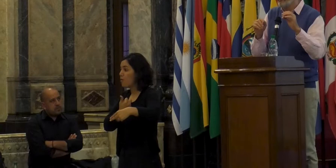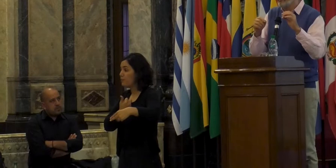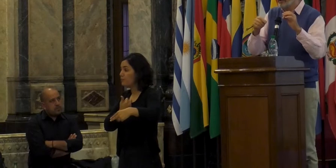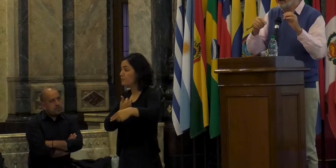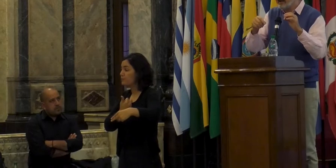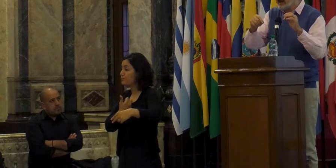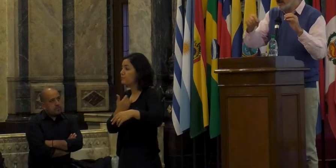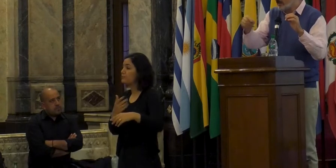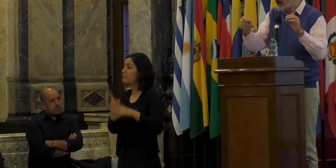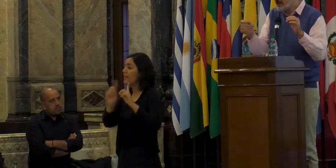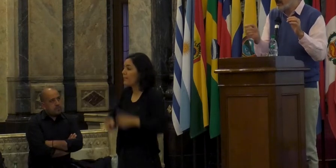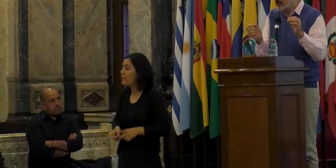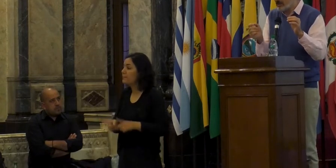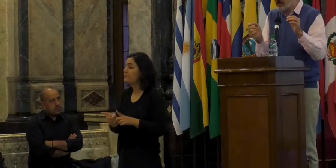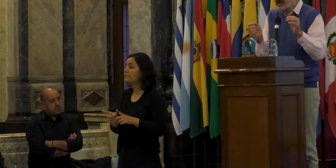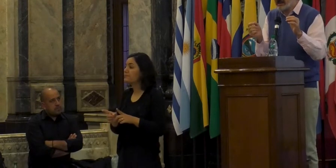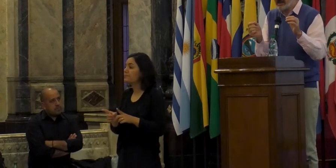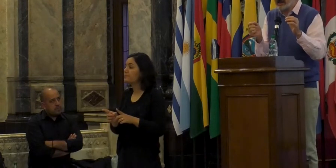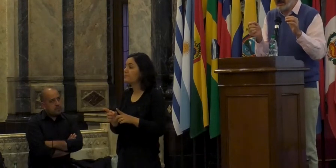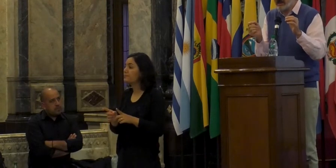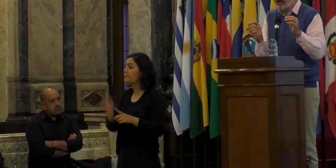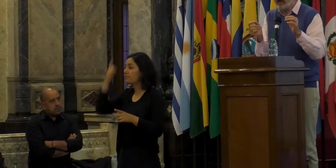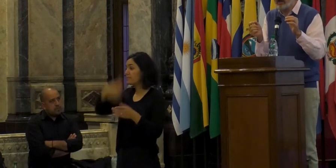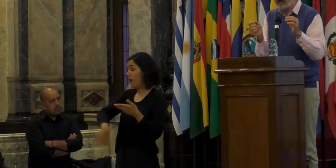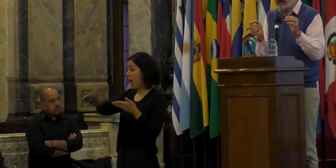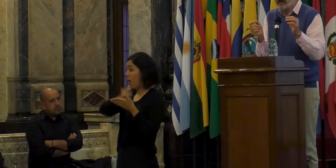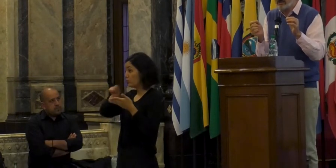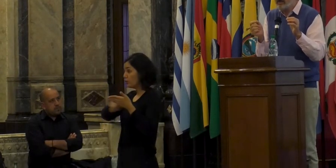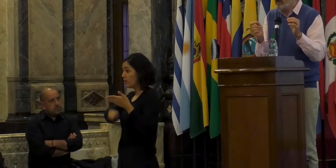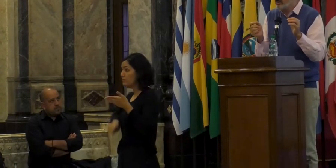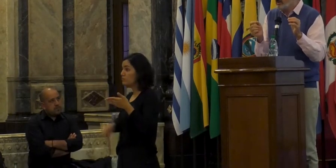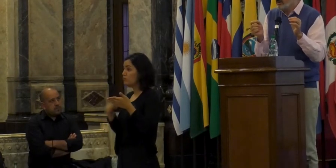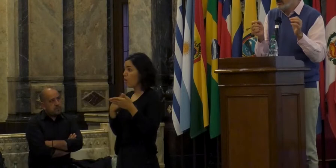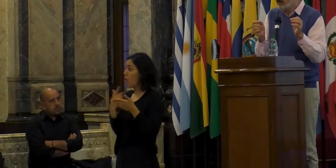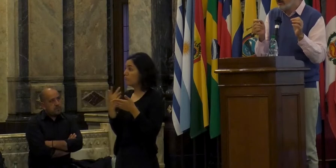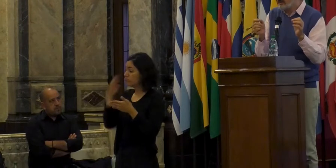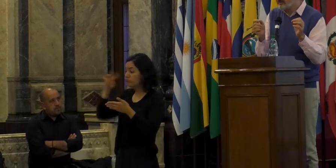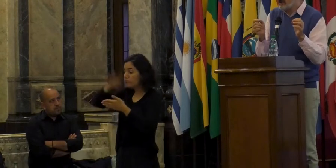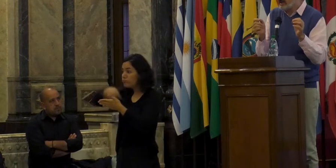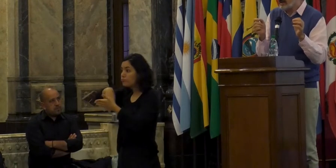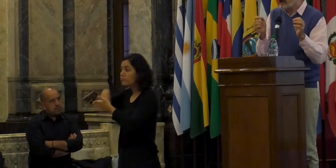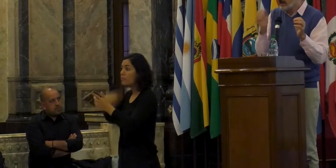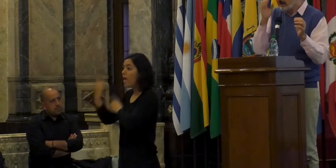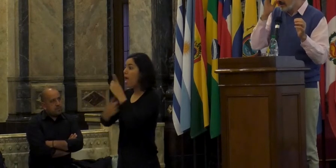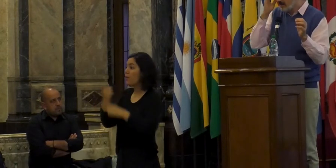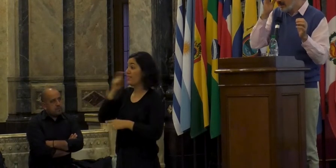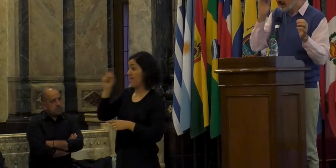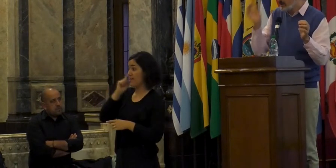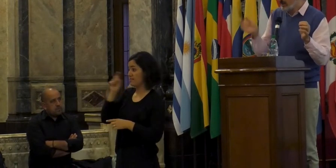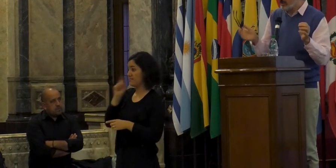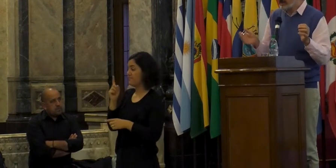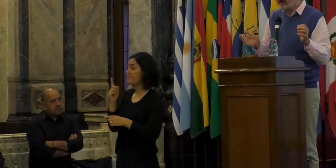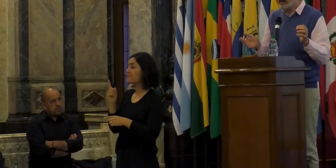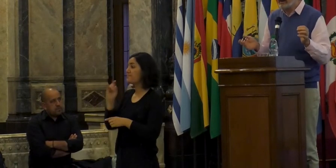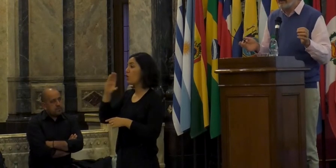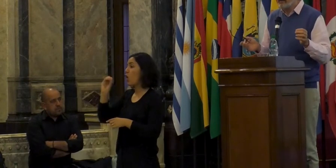de alguna forma delinearlo a partir de los autores que he ido siguiendo y de algunas de sus ideas. Decía